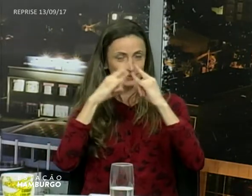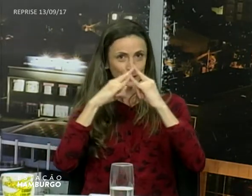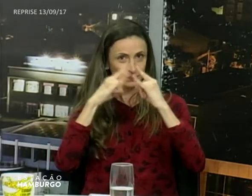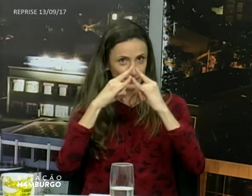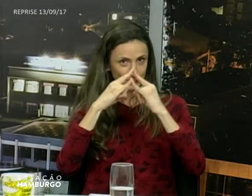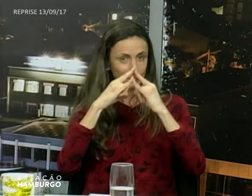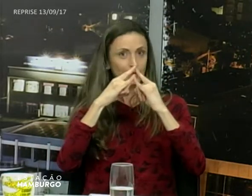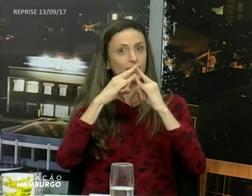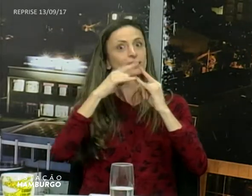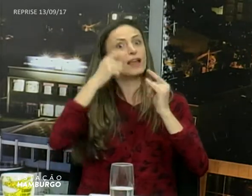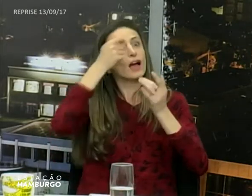INES.